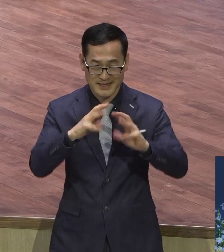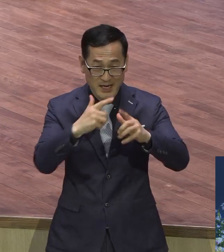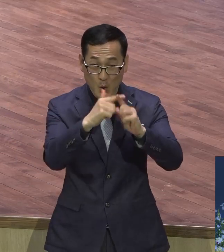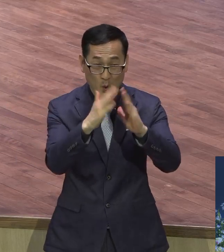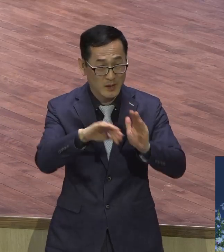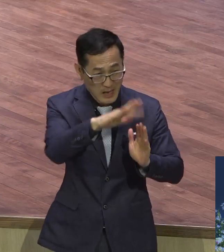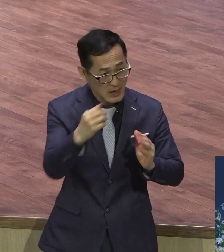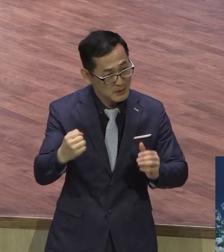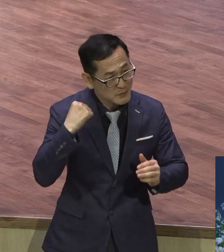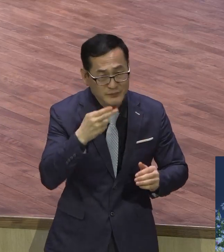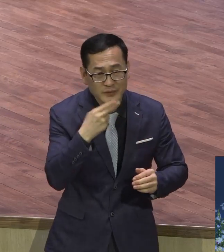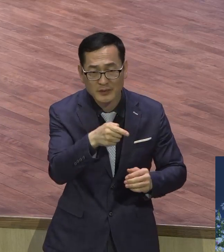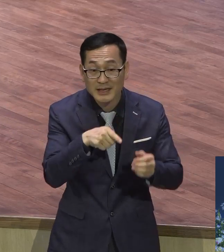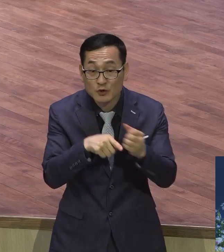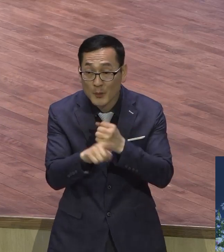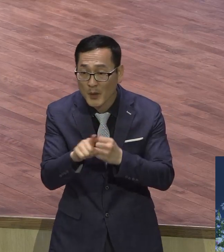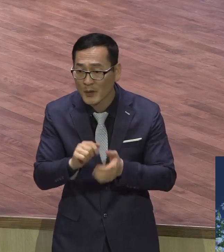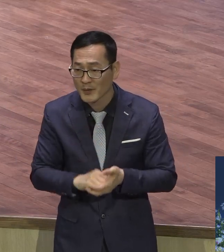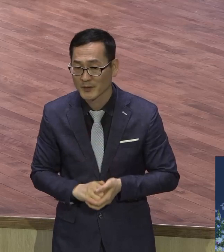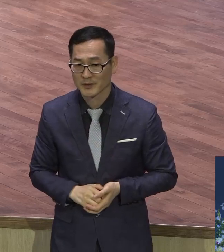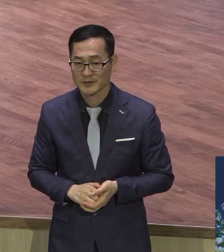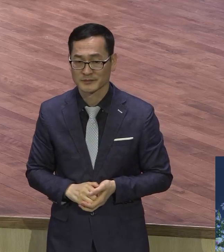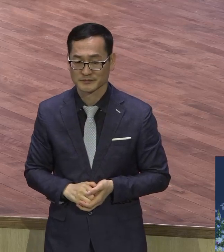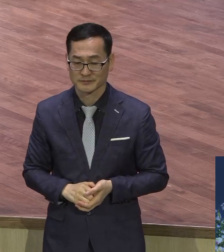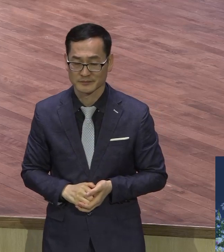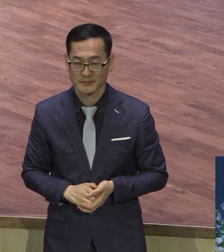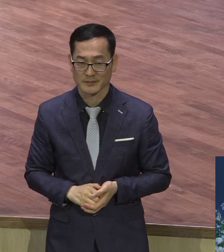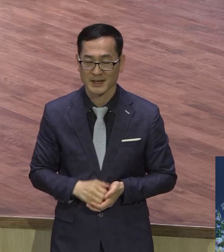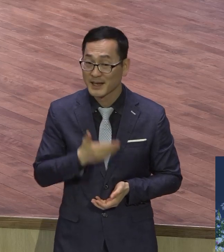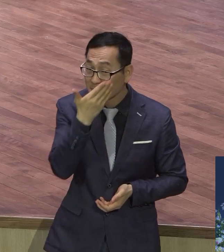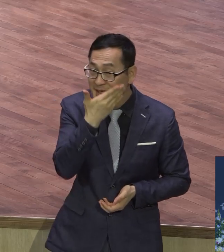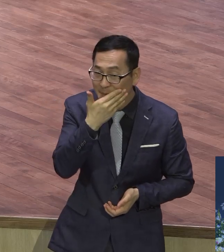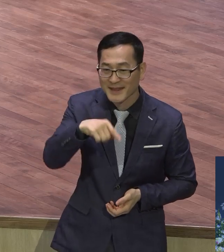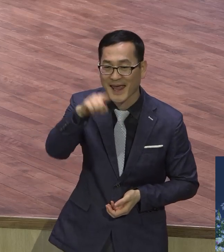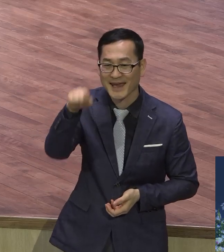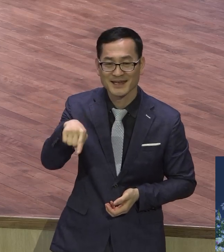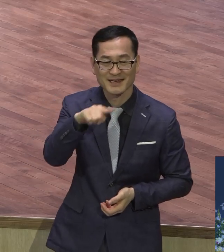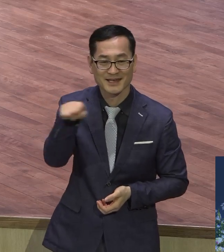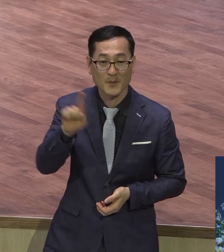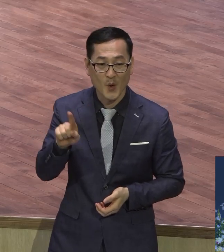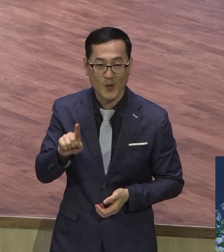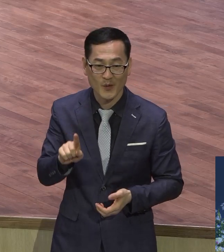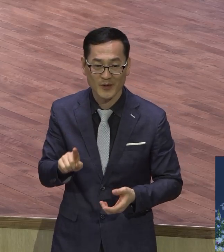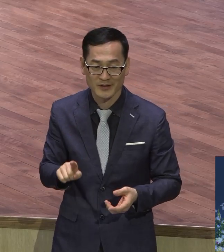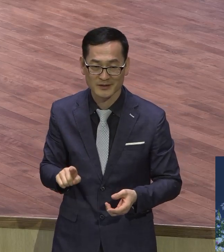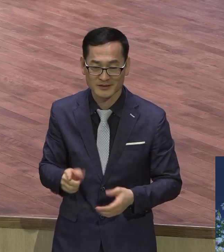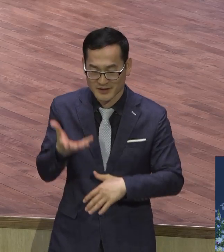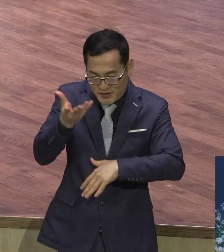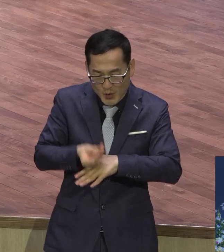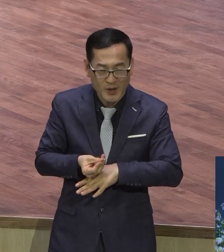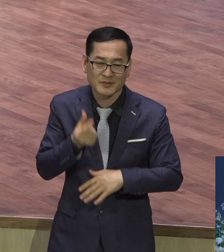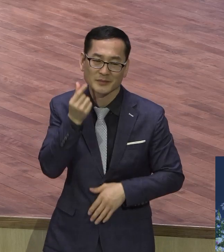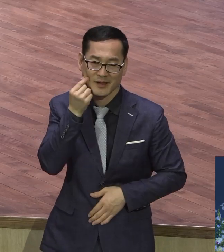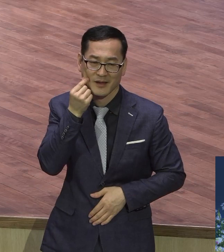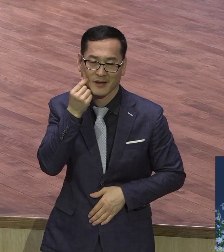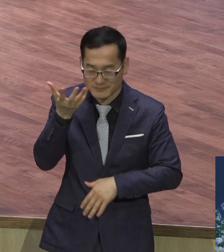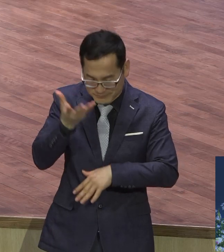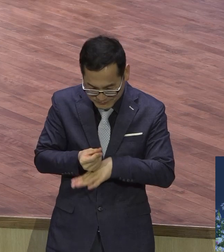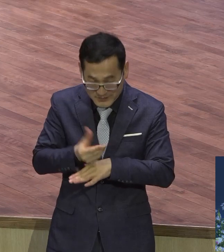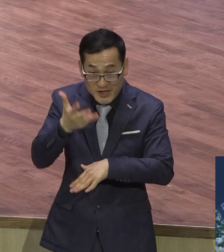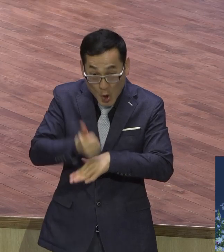이유가 뭐냐? 비타민 A가 부주에서 그렇다. A가 뭐냐? 어플리케이션. 적용을 못한다. 말이에요.